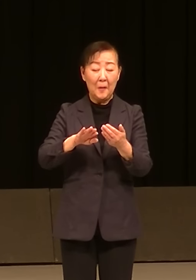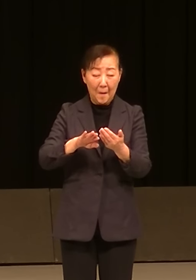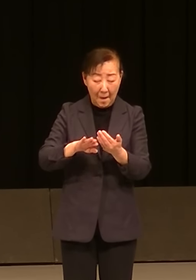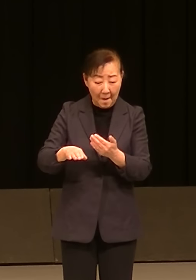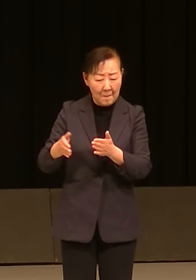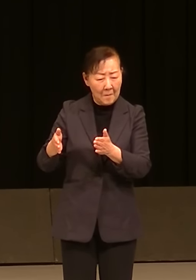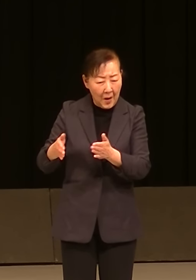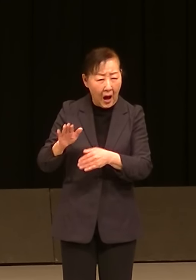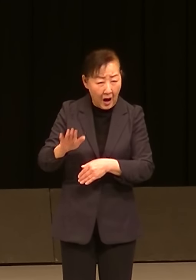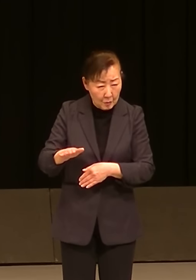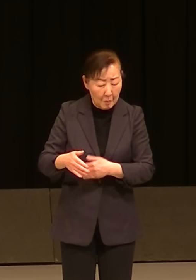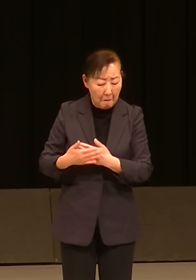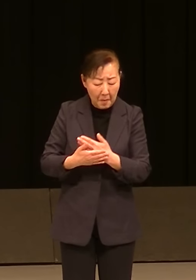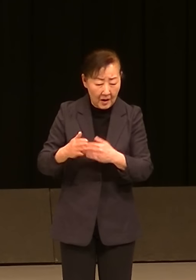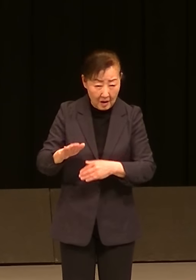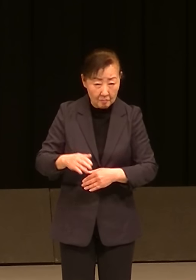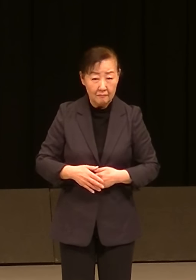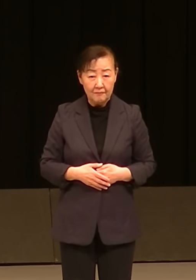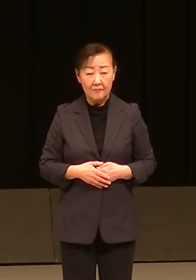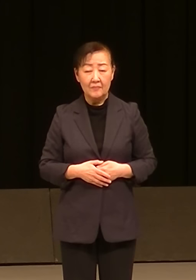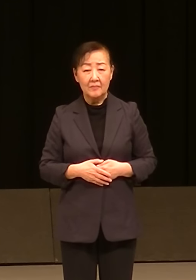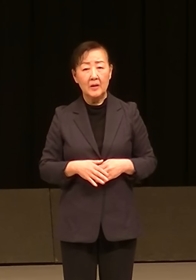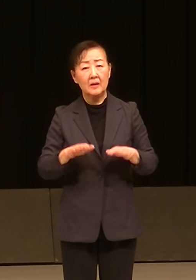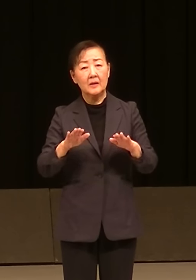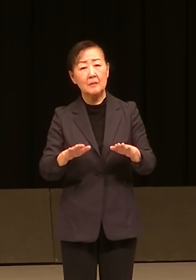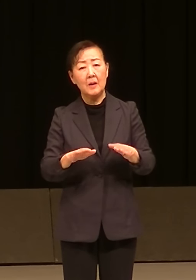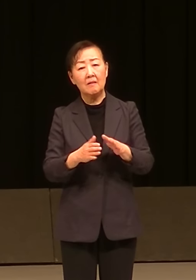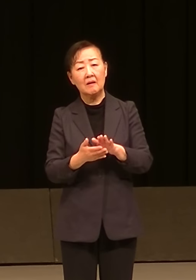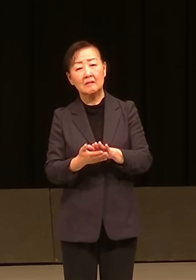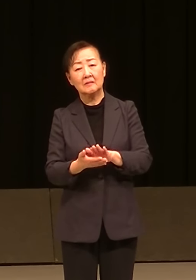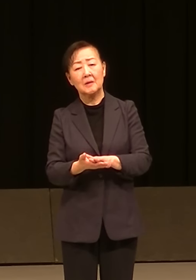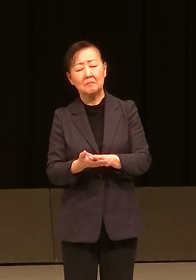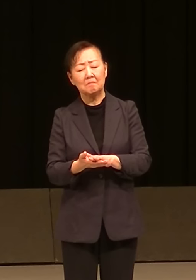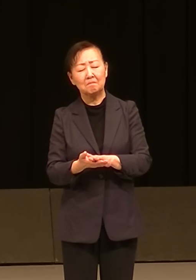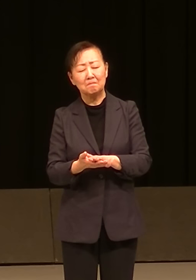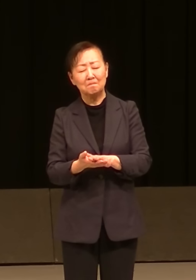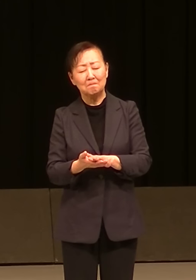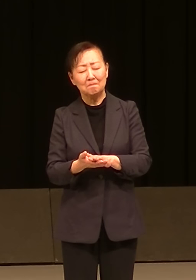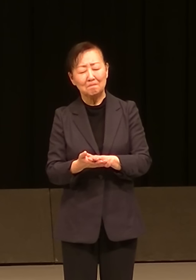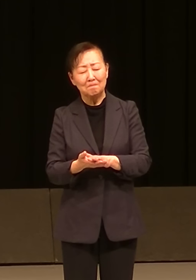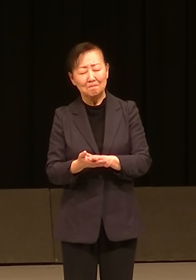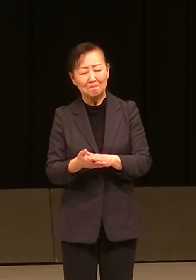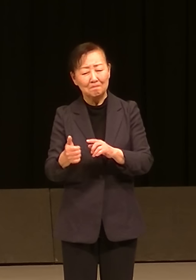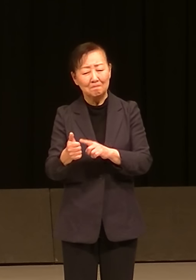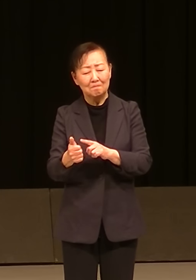飲めなくなった。